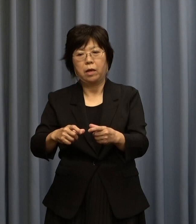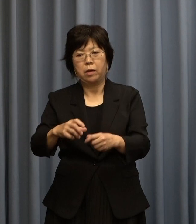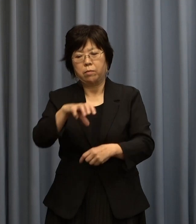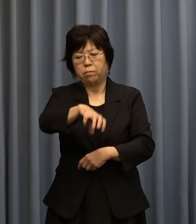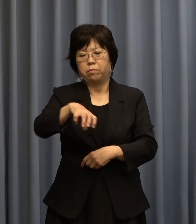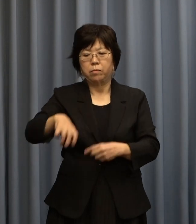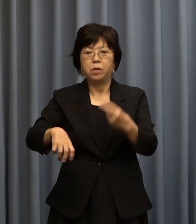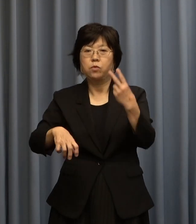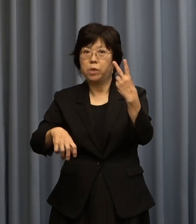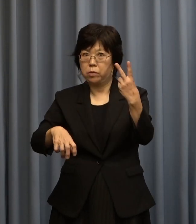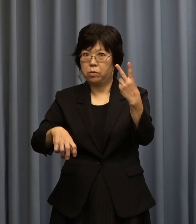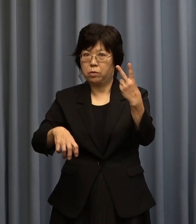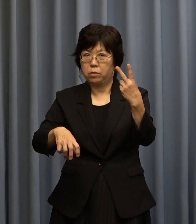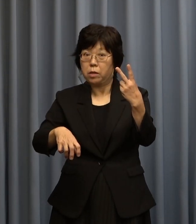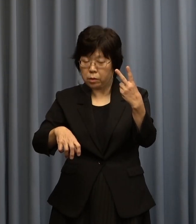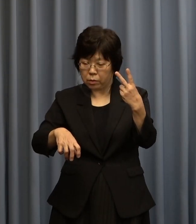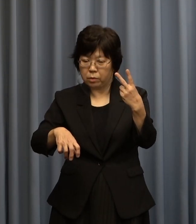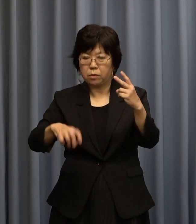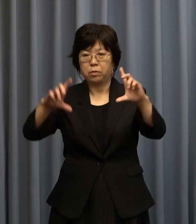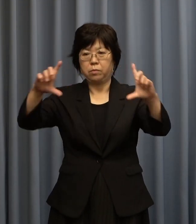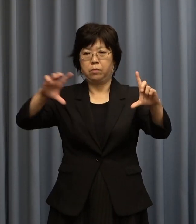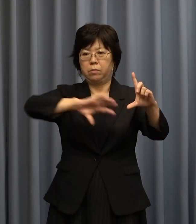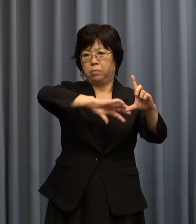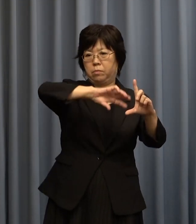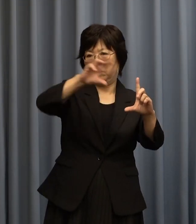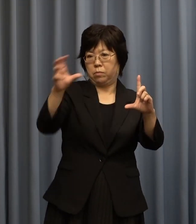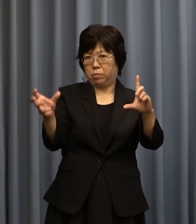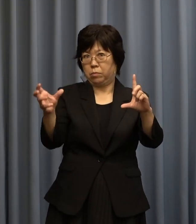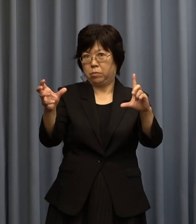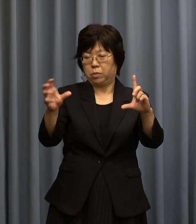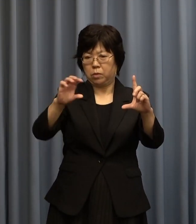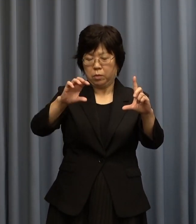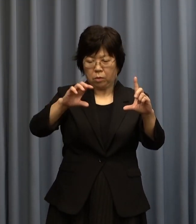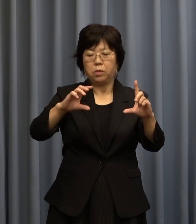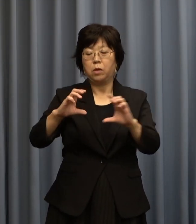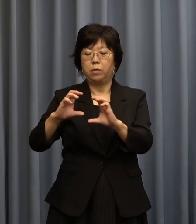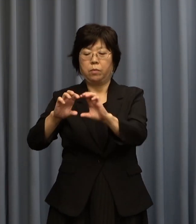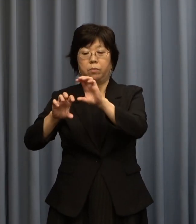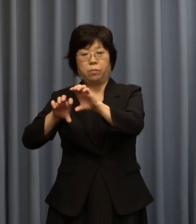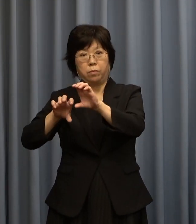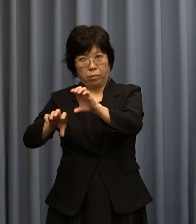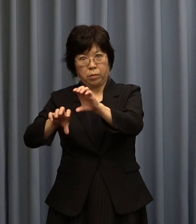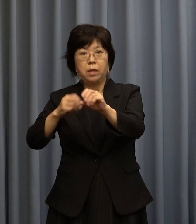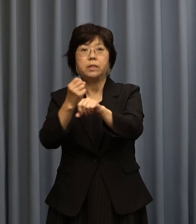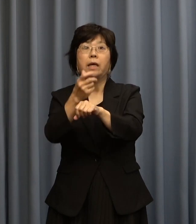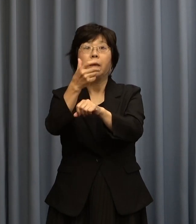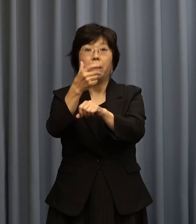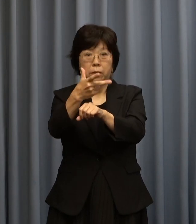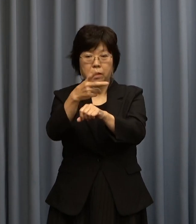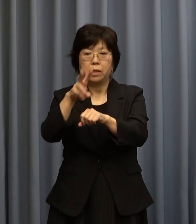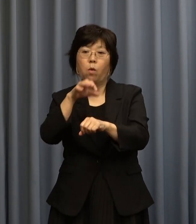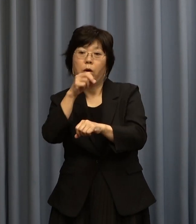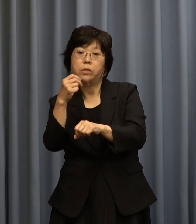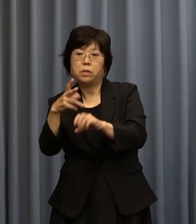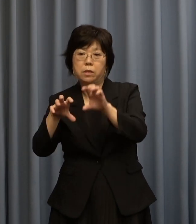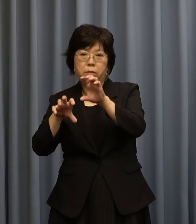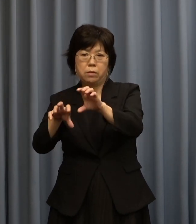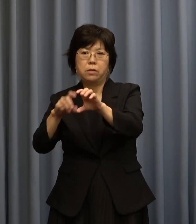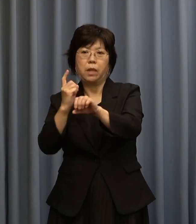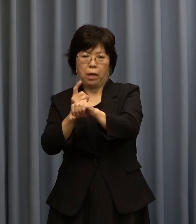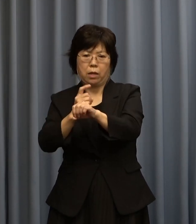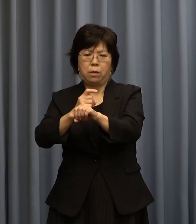変えると13市町がいわゆる措置区域外になりますけれども、この13市町の中でも実